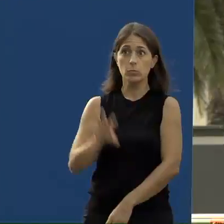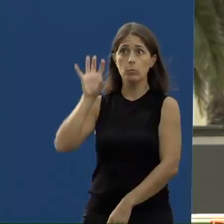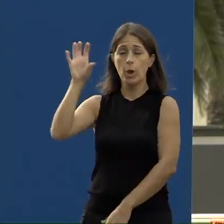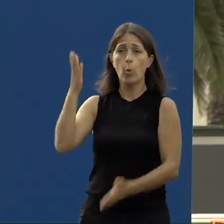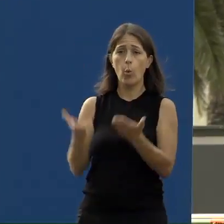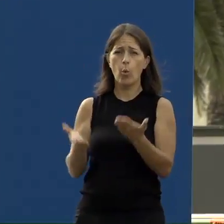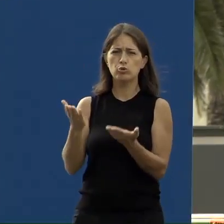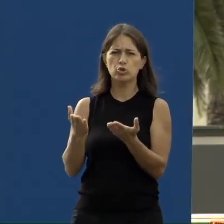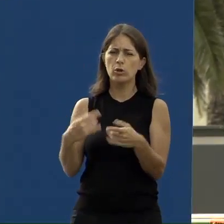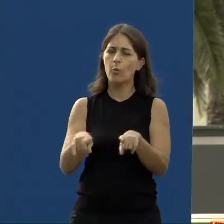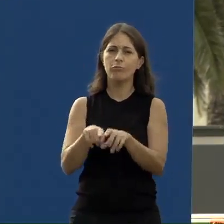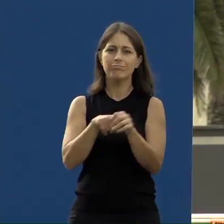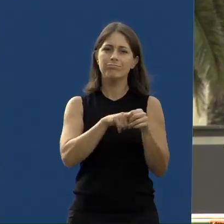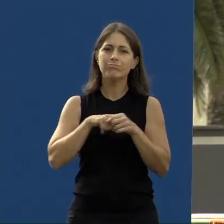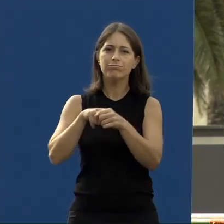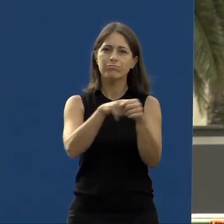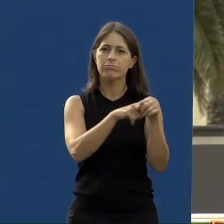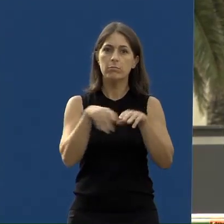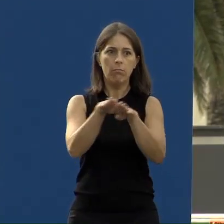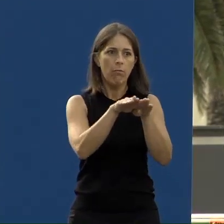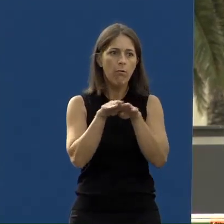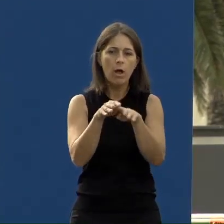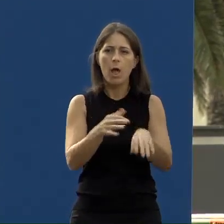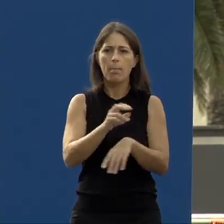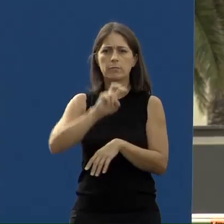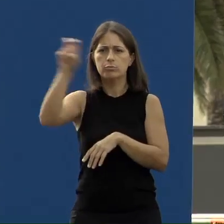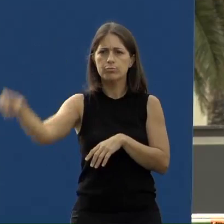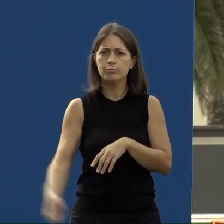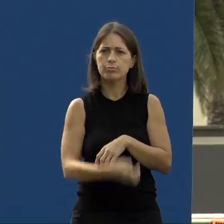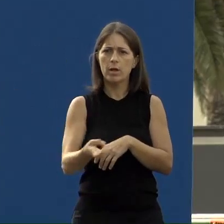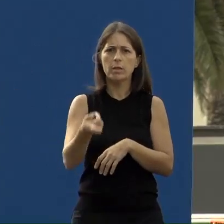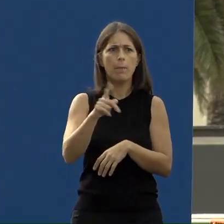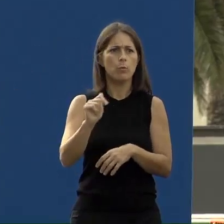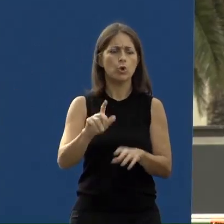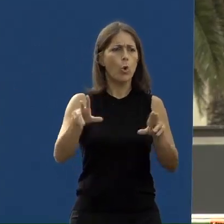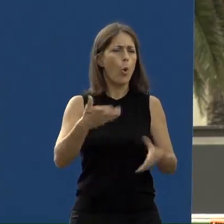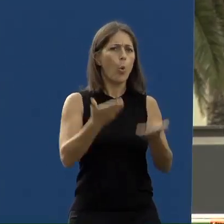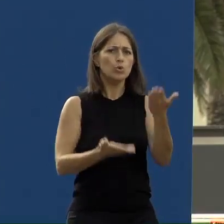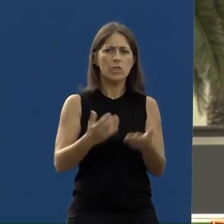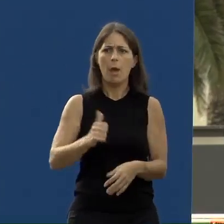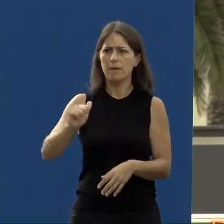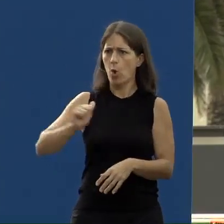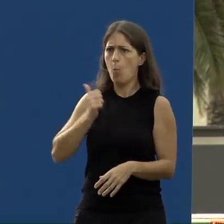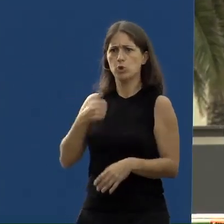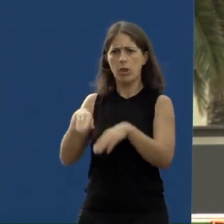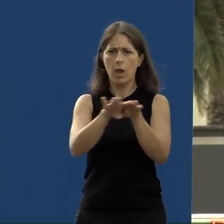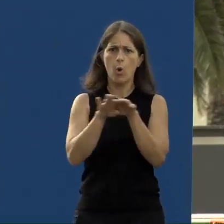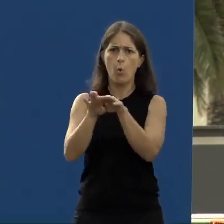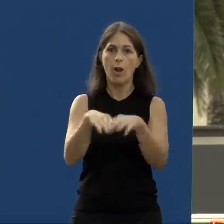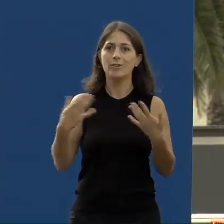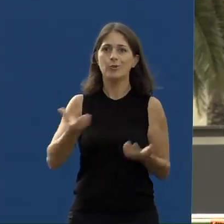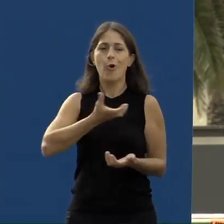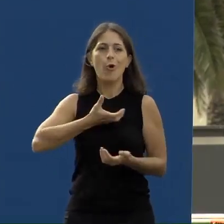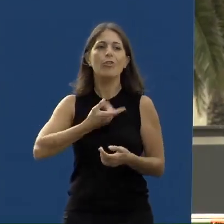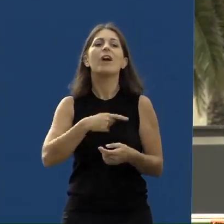xusto e solidario, ama a igualdade e ama a diversidade, cree na xustiza social e na igualdade de oportunidades. Por iso, os alcaldes do cambio, nas cidades onde